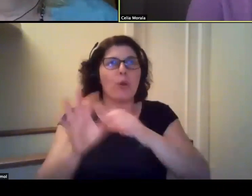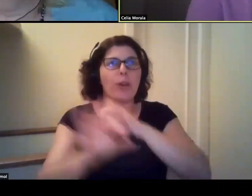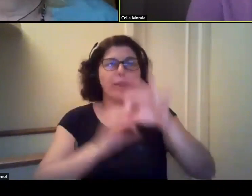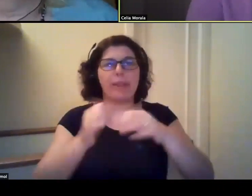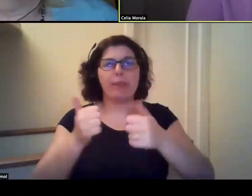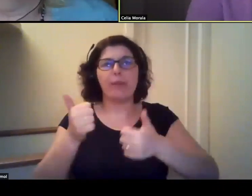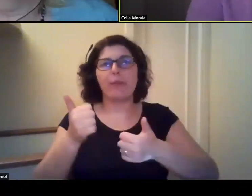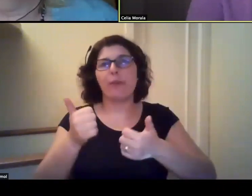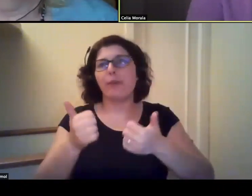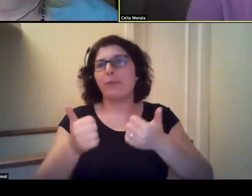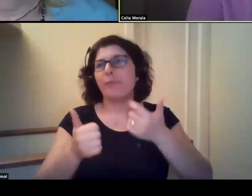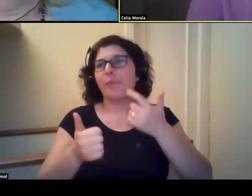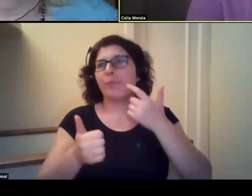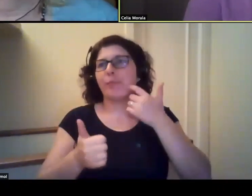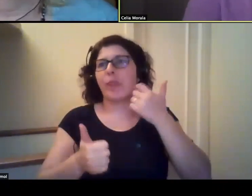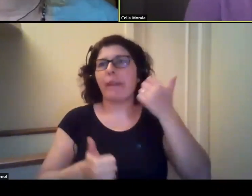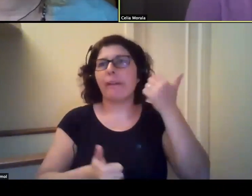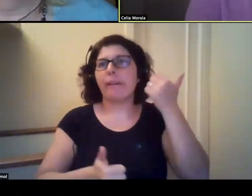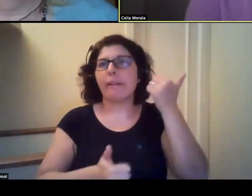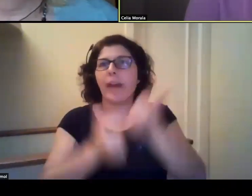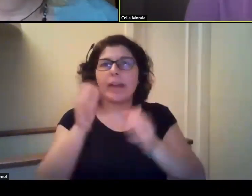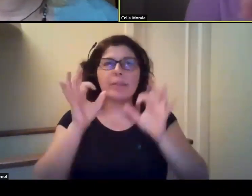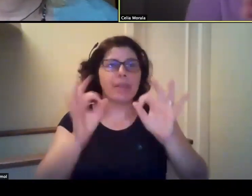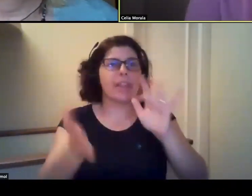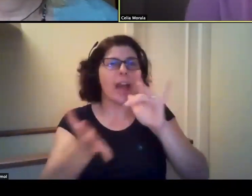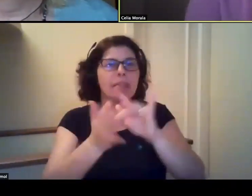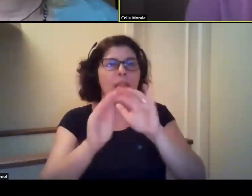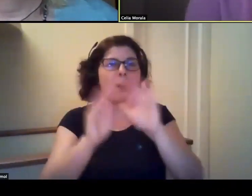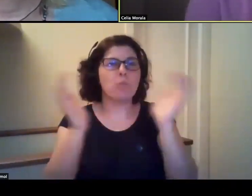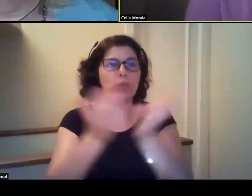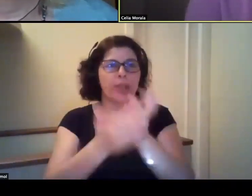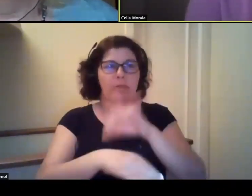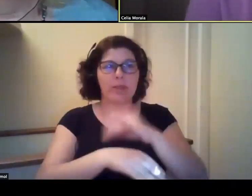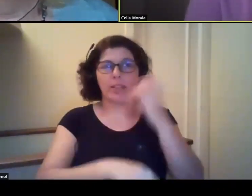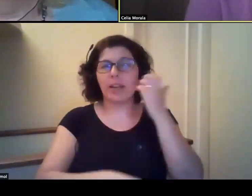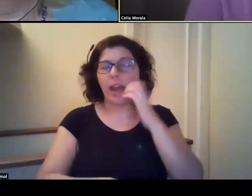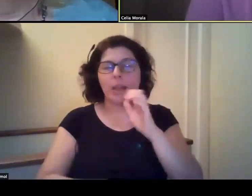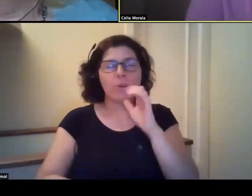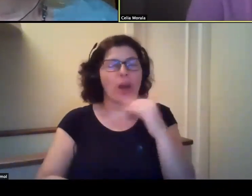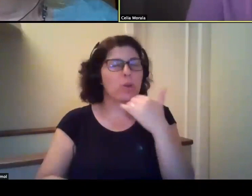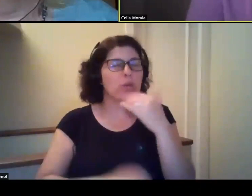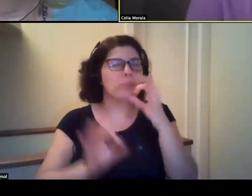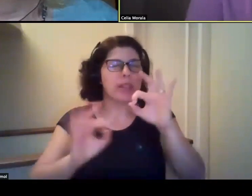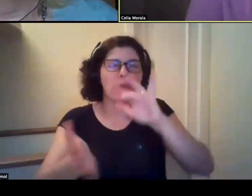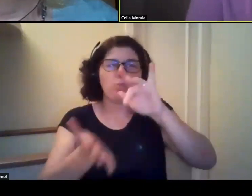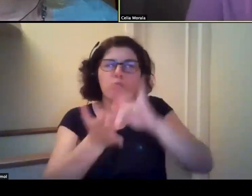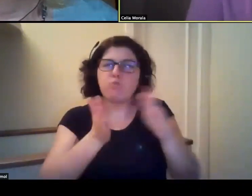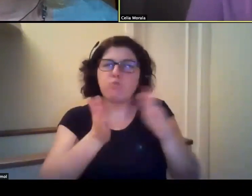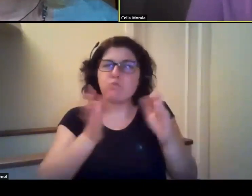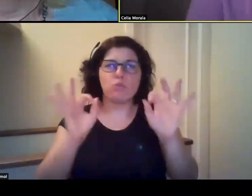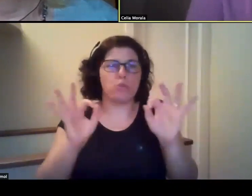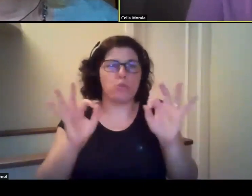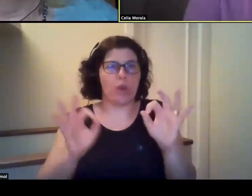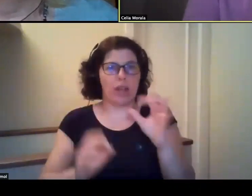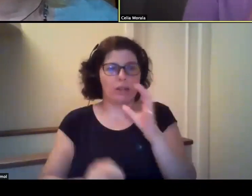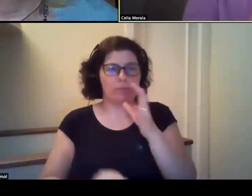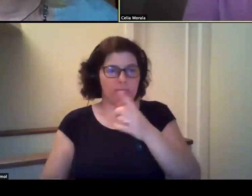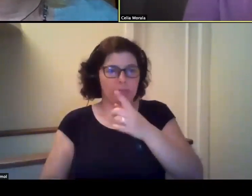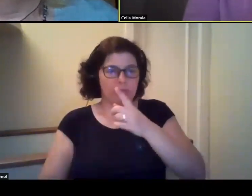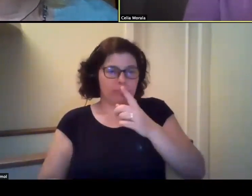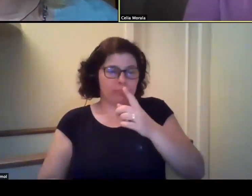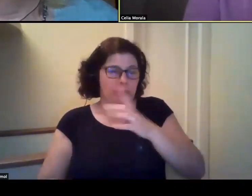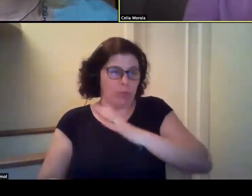las Enfermedades Raras y demás, pero eso es un hecho muy puntual y, en principio, estas son nuestras líneas de acción